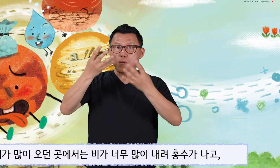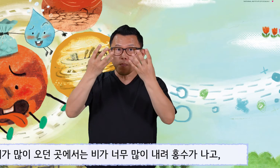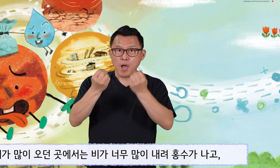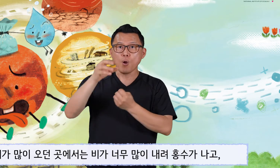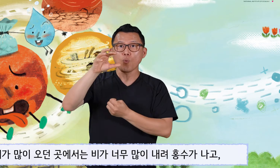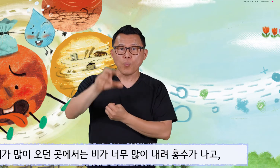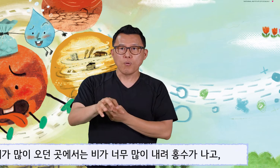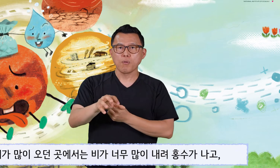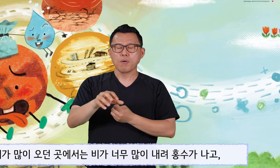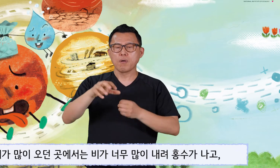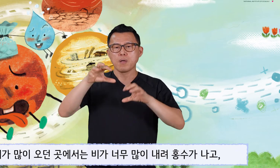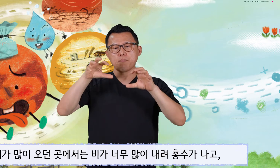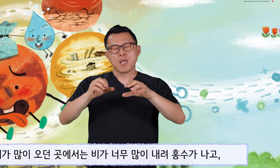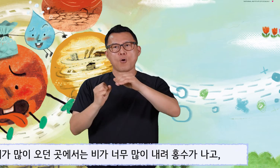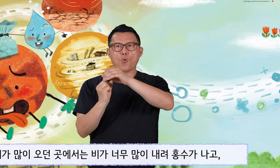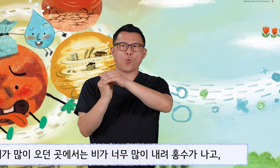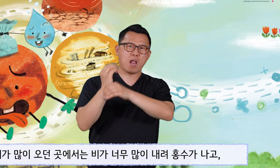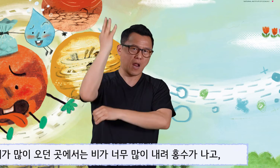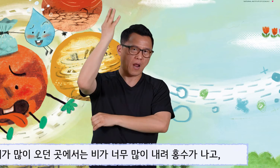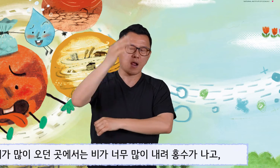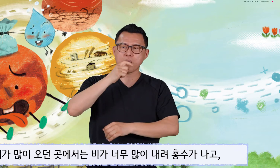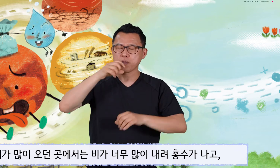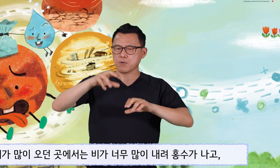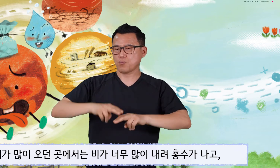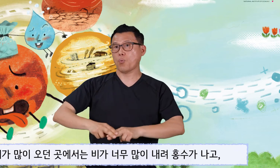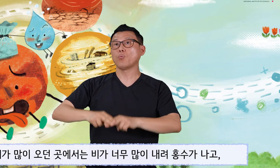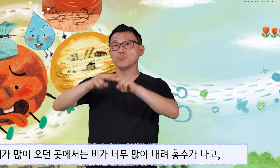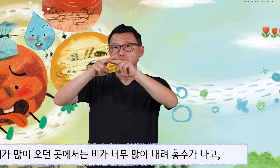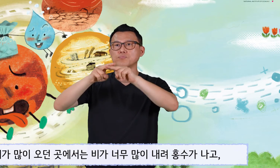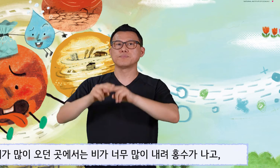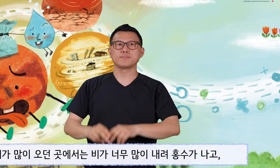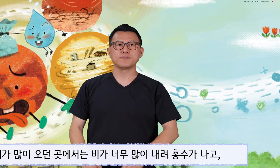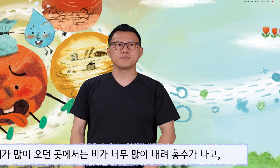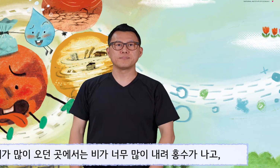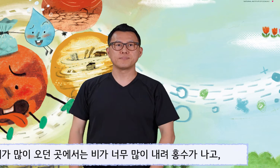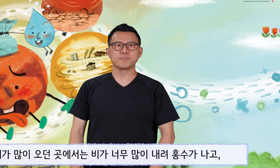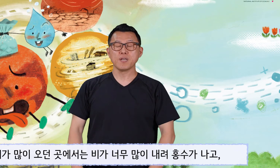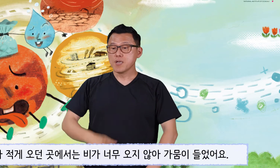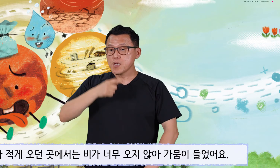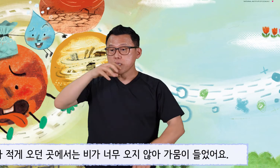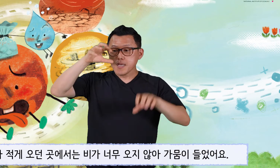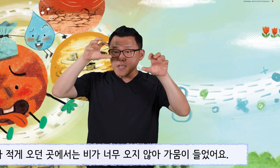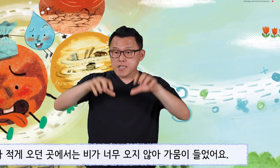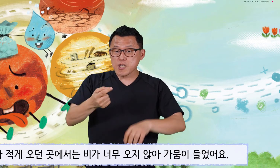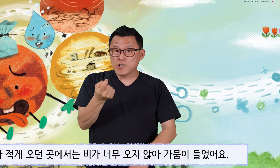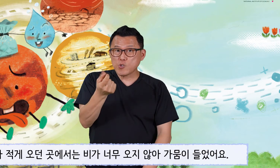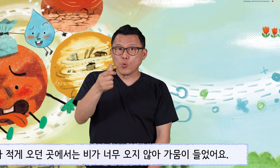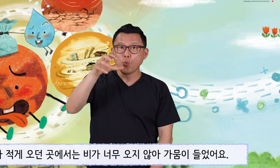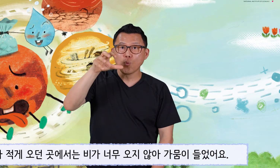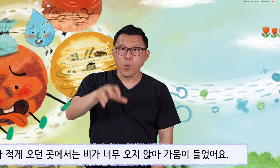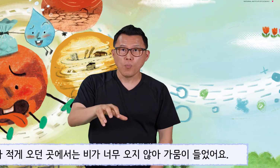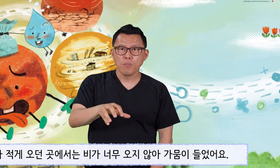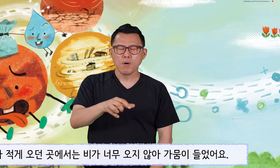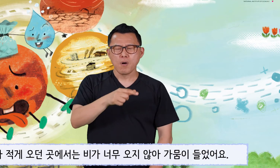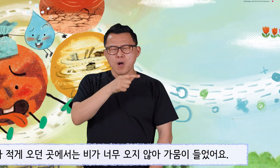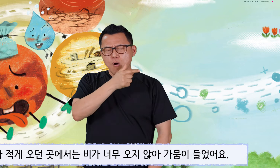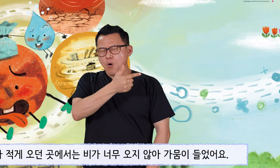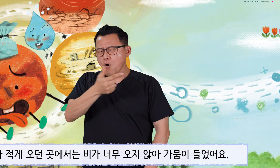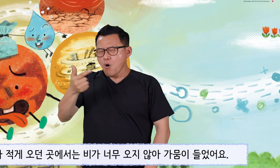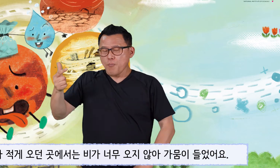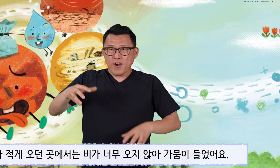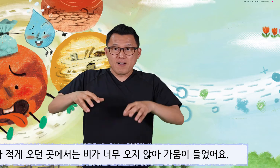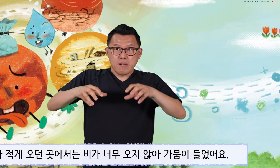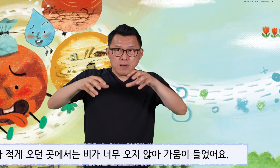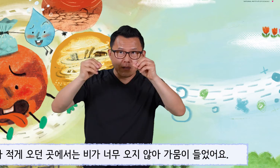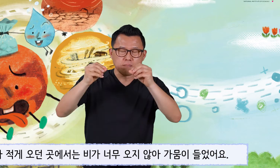비가 많이 오던 곳에서는 비가 너무 많이 내려 홍수가 나고, 비가 적게 오던 곳에서는